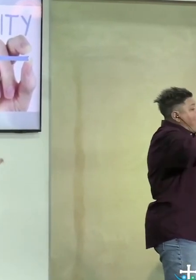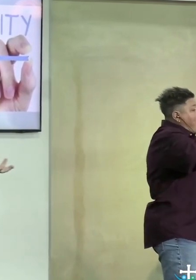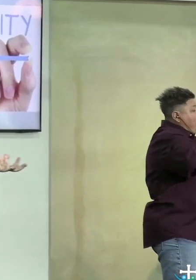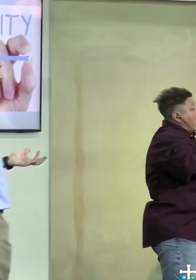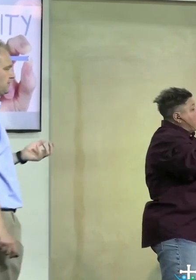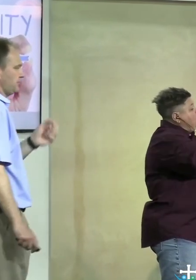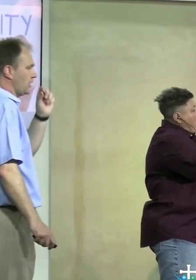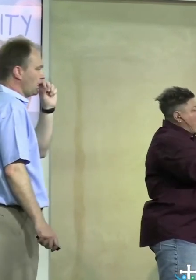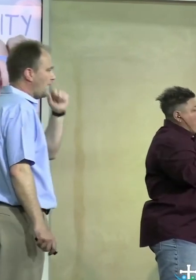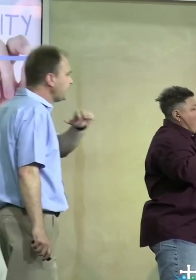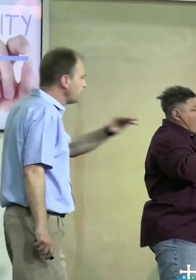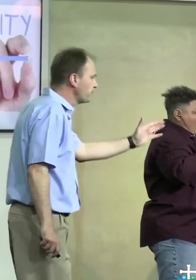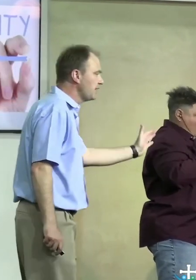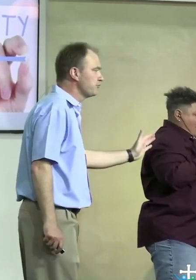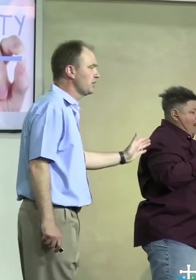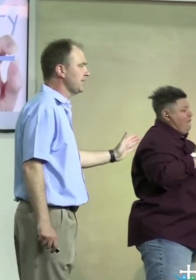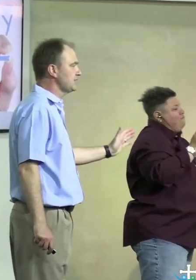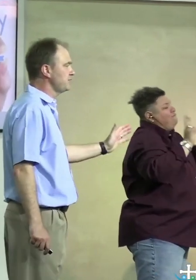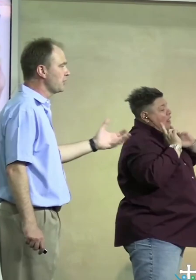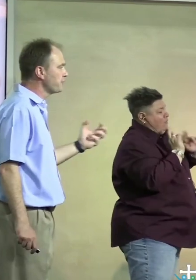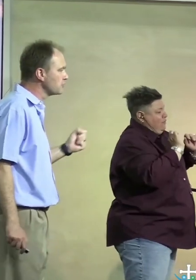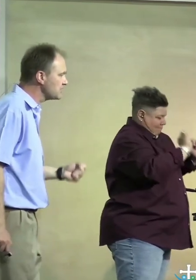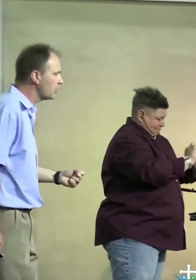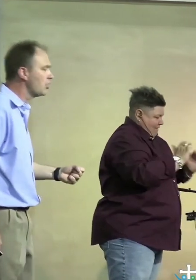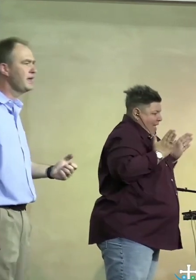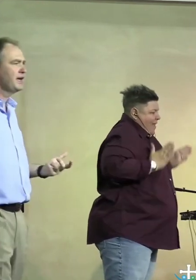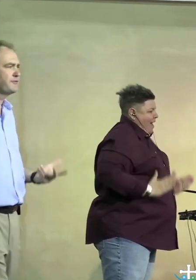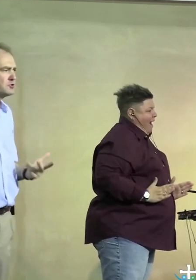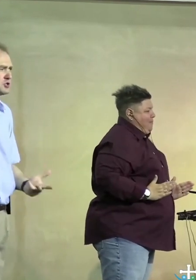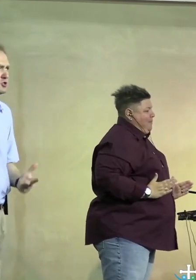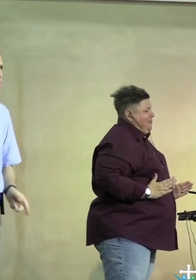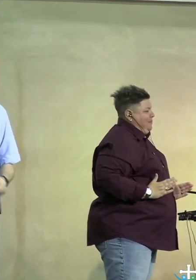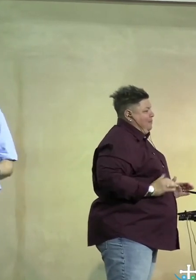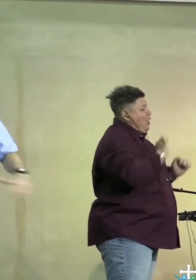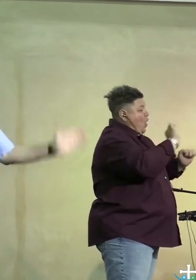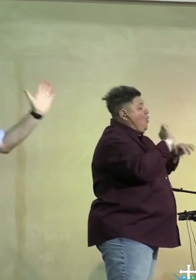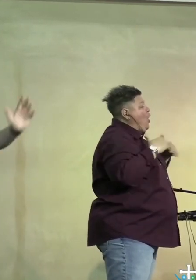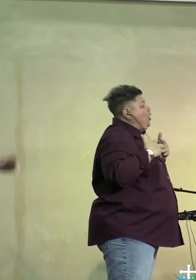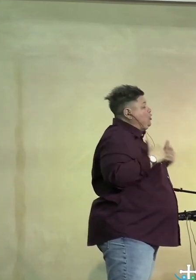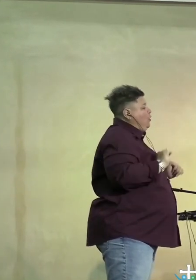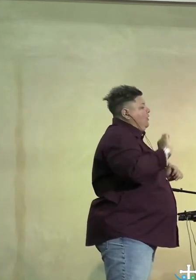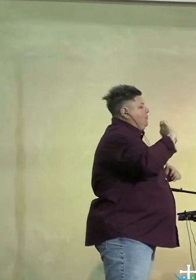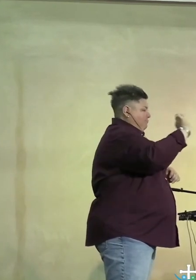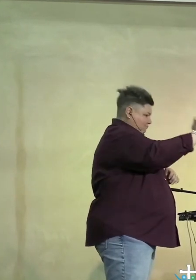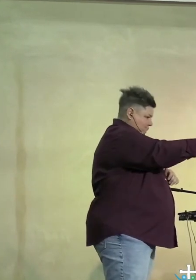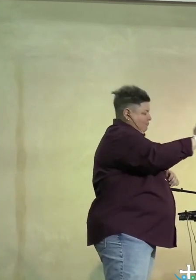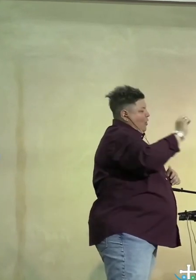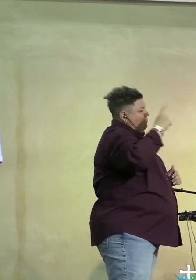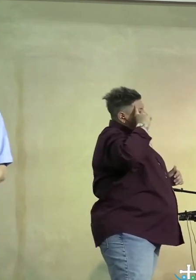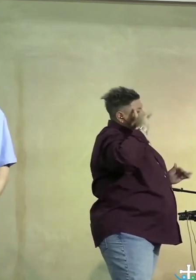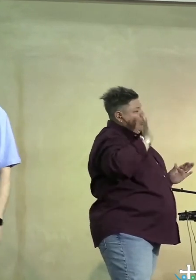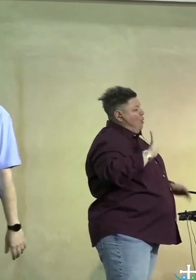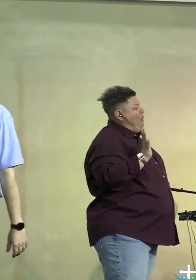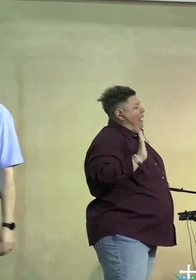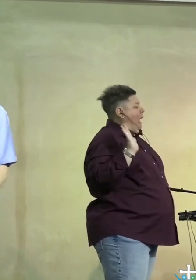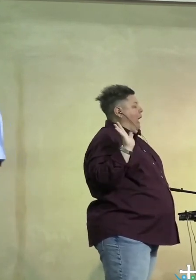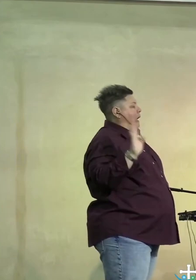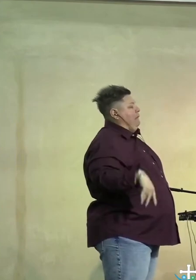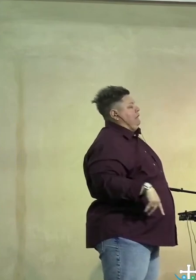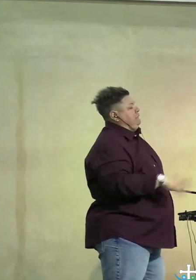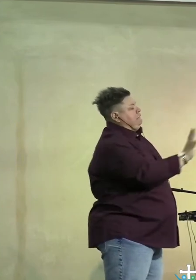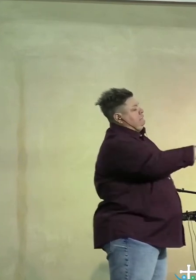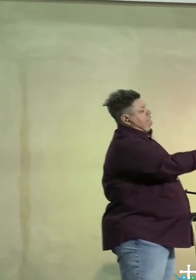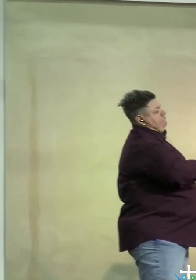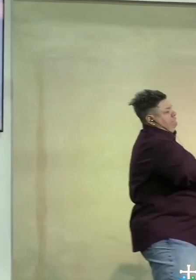jy moet verantwoordelikheid aanvaar. Ek en jy moet verantwoordelikheid aanvaar vir ons liggaam en vir ons gesondheid. Ons kan dit nie net los nie. Dis 'n uitputbare rouproduk